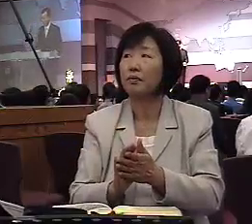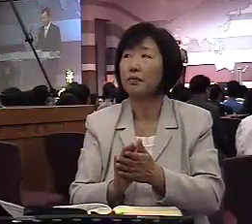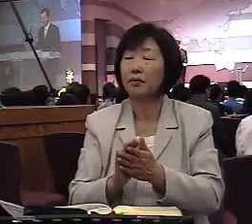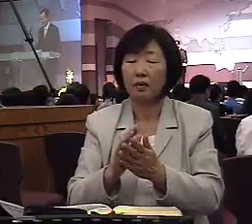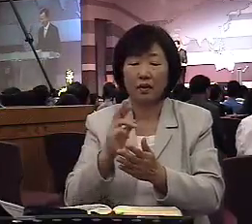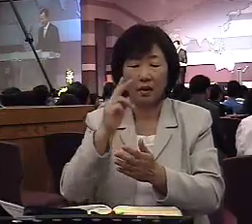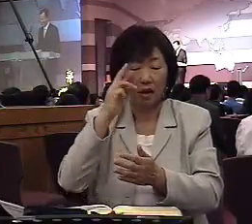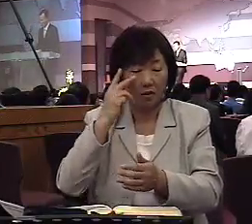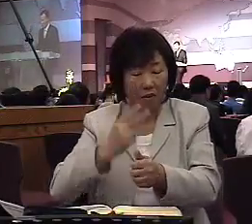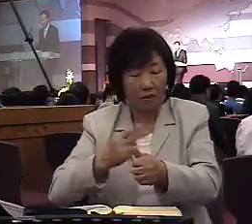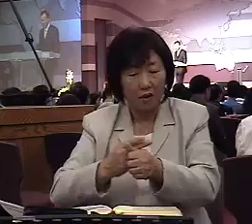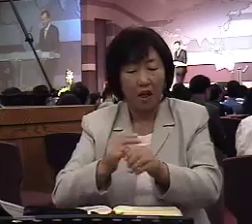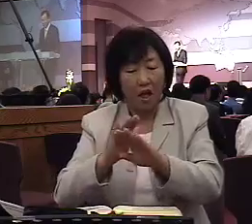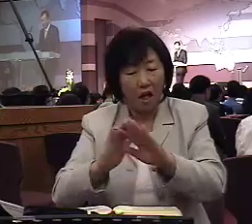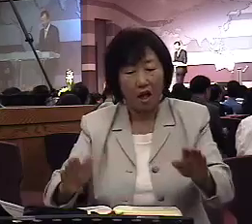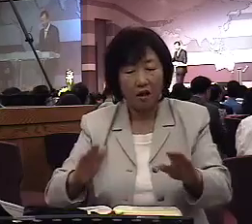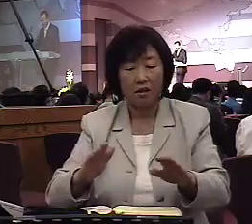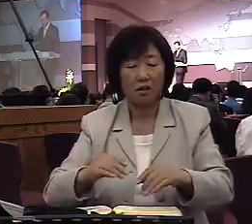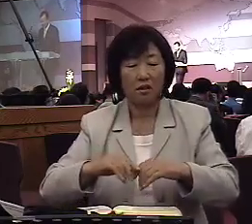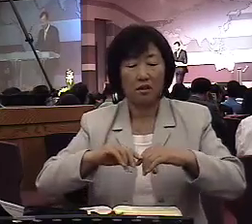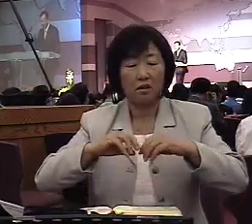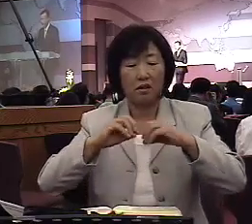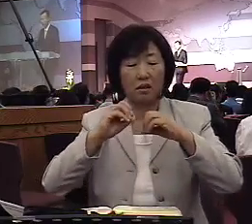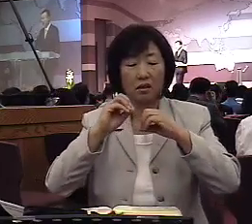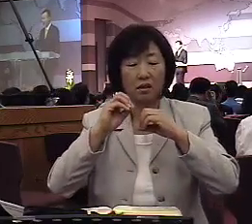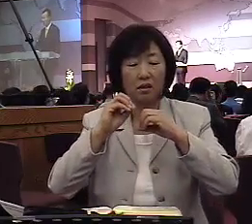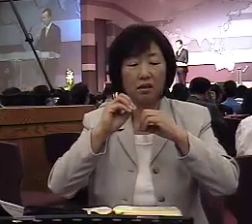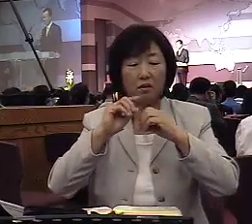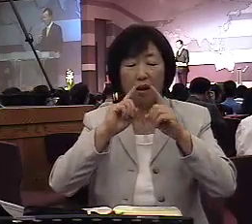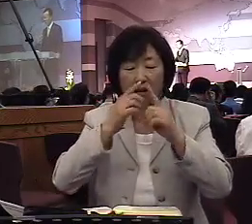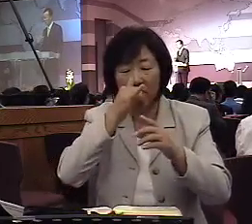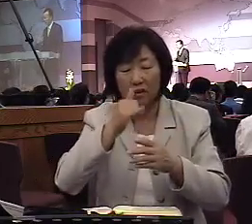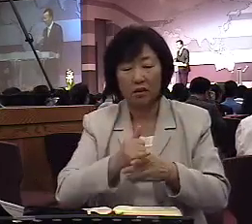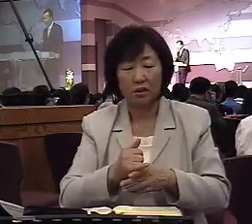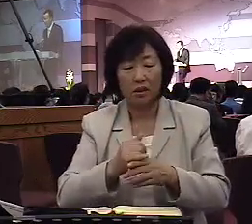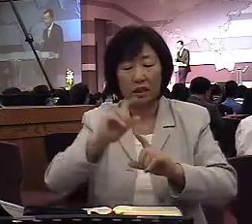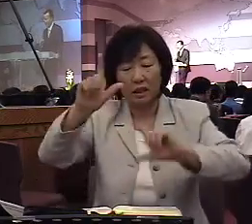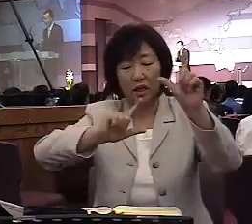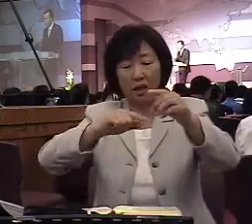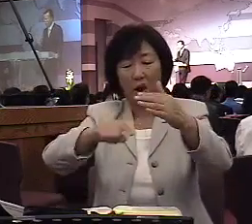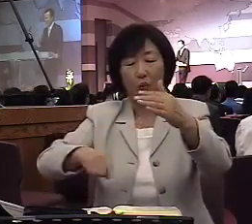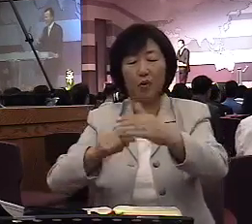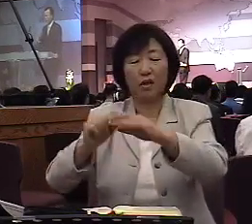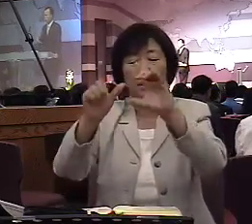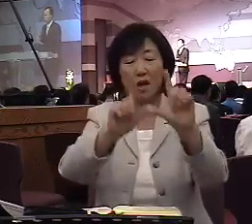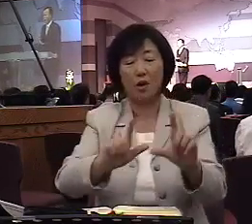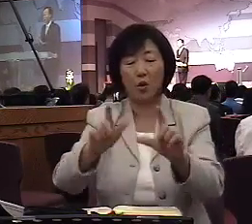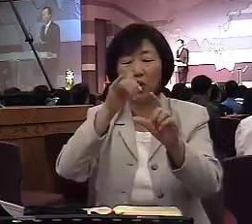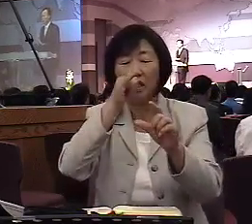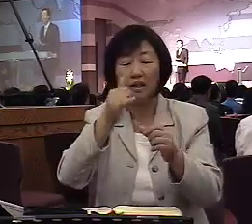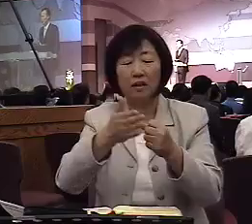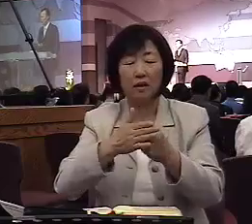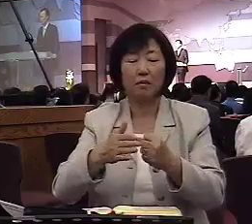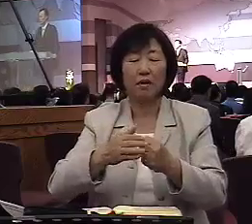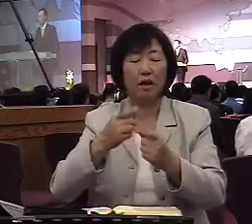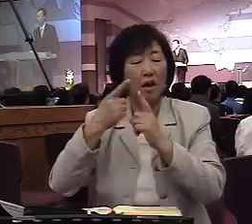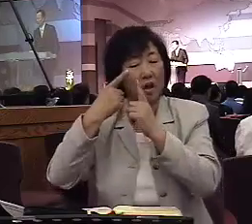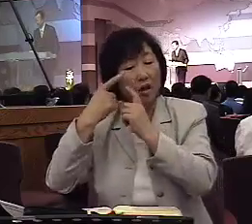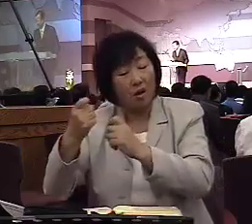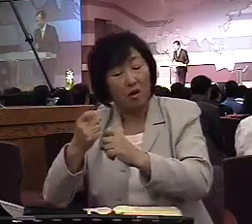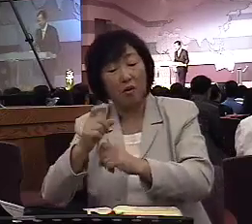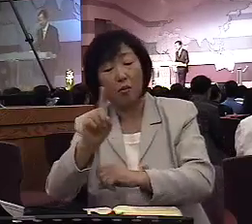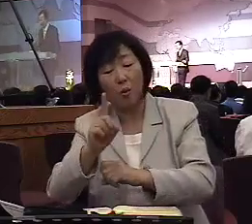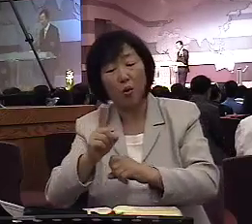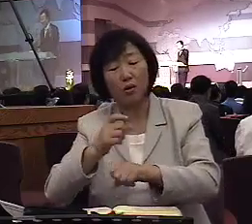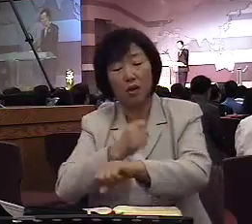해결책을 던집니다. 오늘 말씀을 통해 그러한 상황 가운데 우리가 살고 있기 때문에, 우리가 이렇게 유혹받을 수 있기 때문에 무엇을